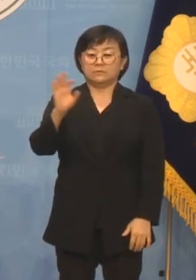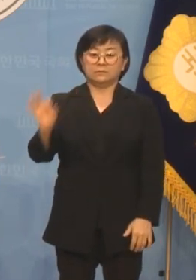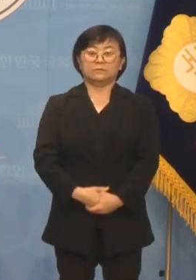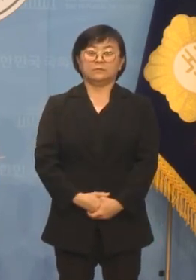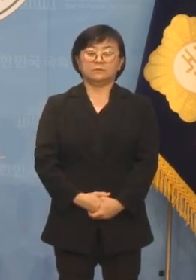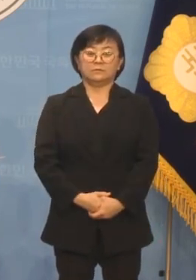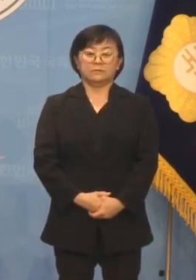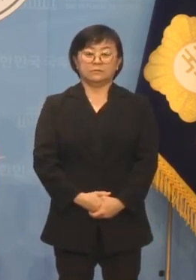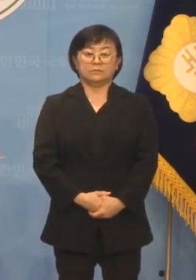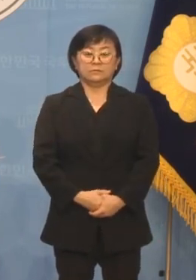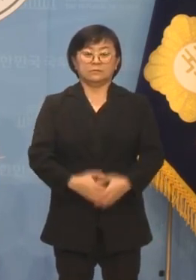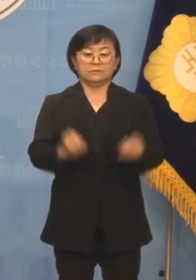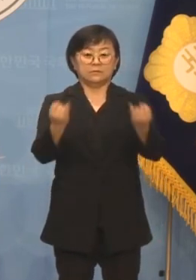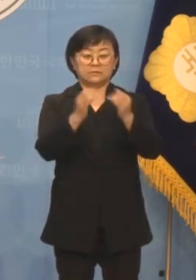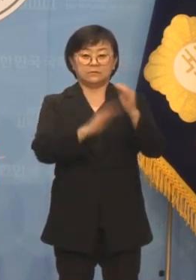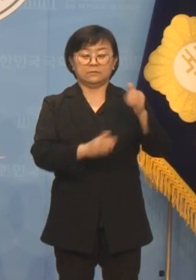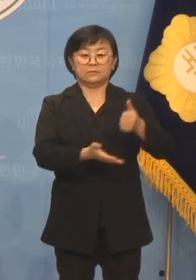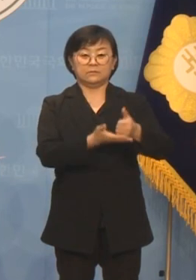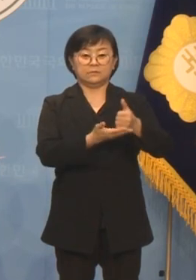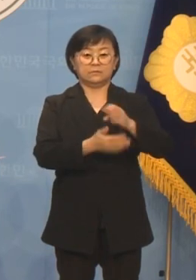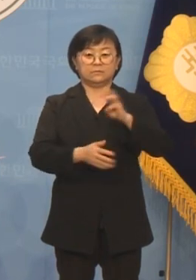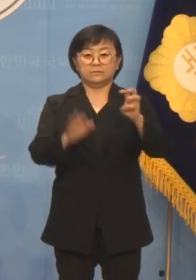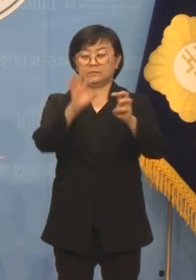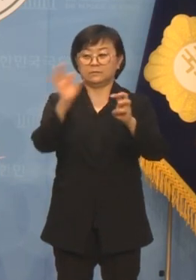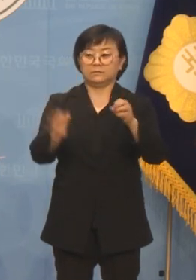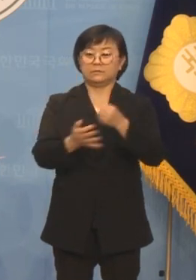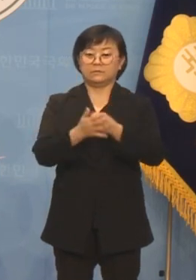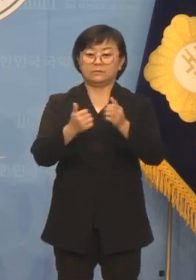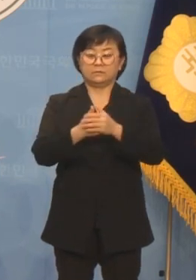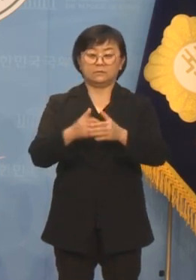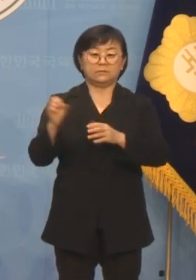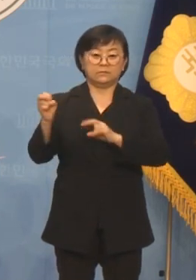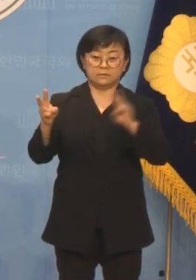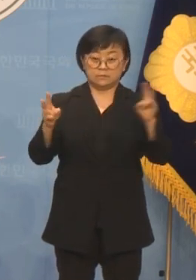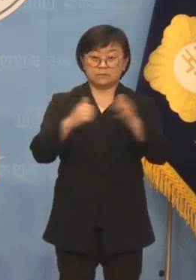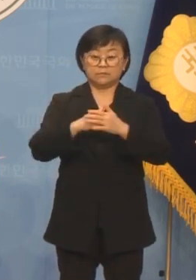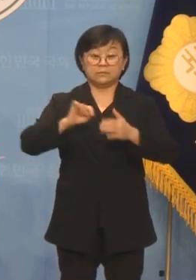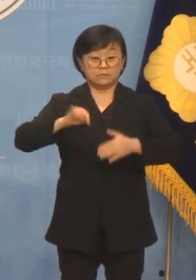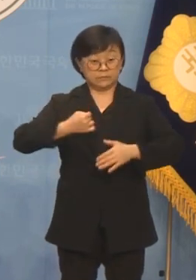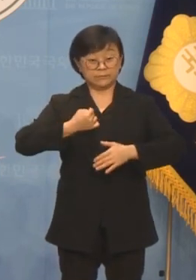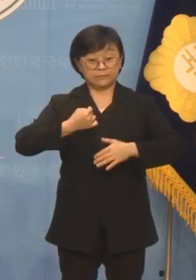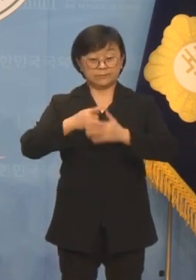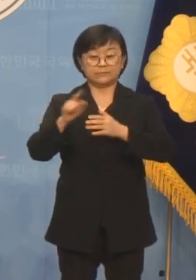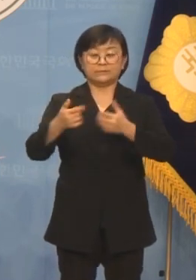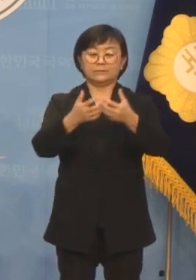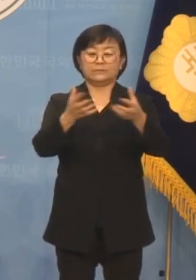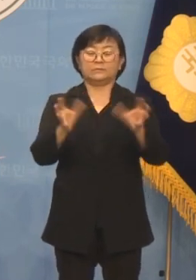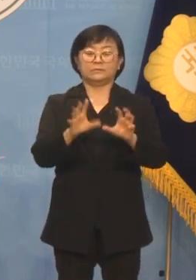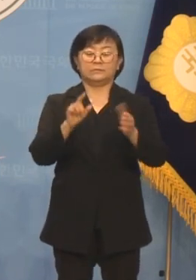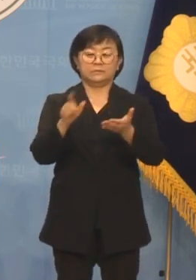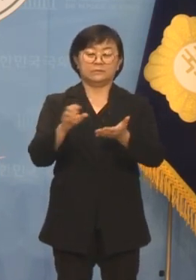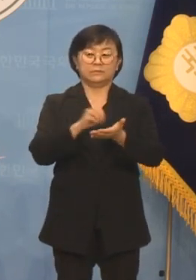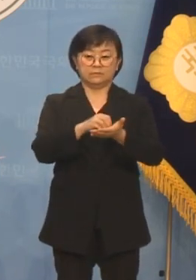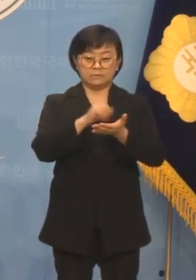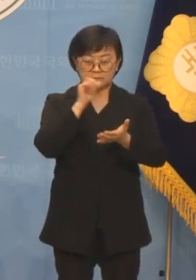41.2%입니다. 여성 공천 30%는 거대 양당이 스스로 당원에